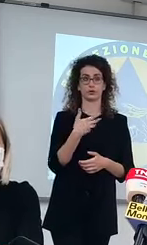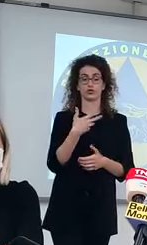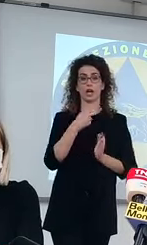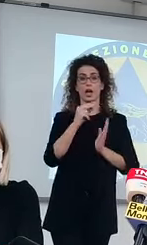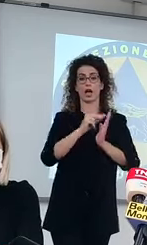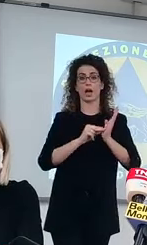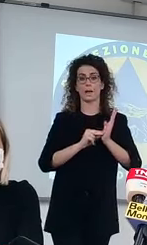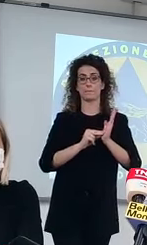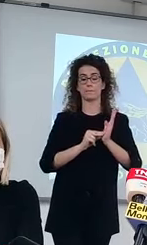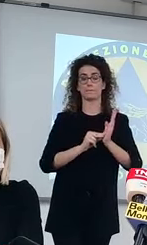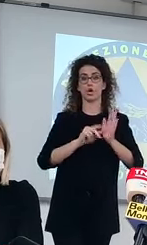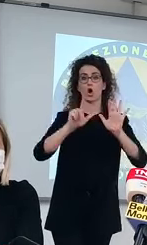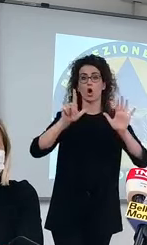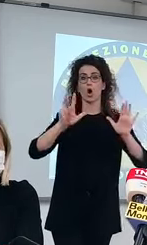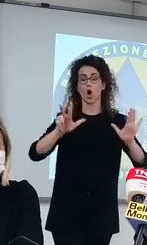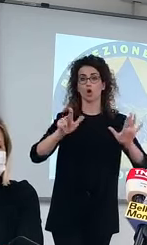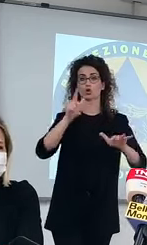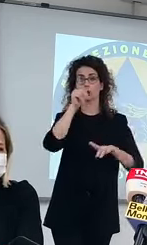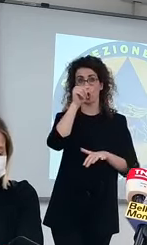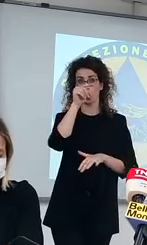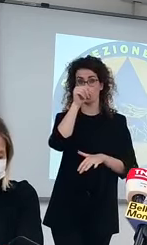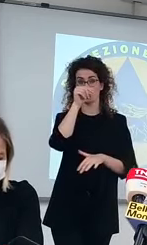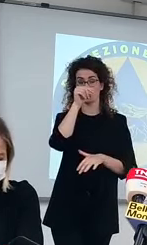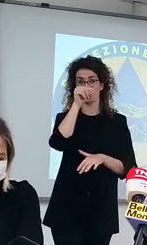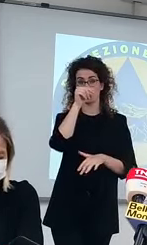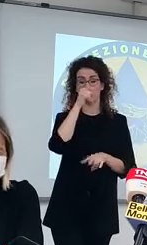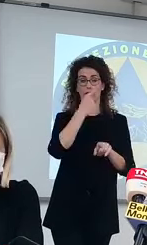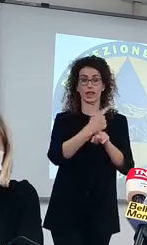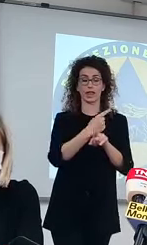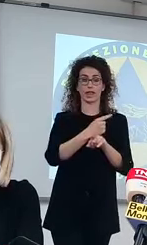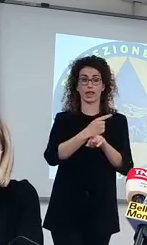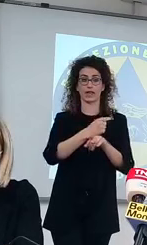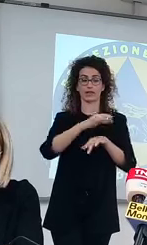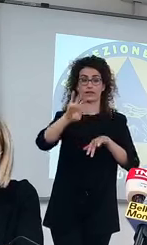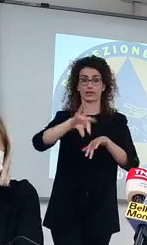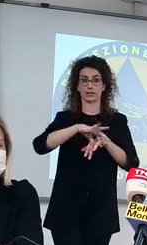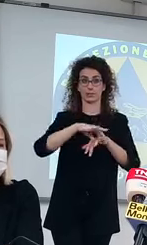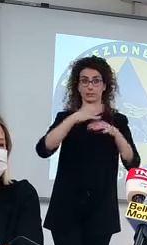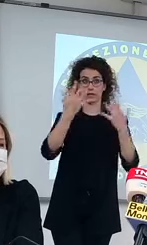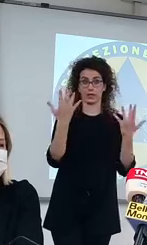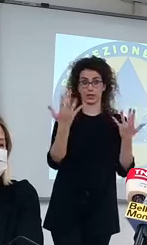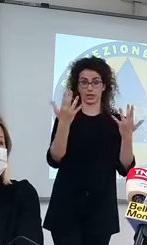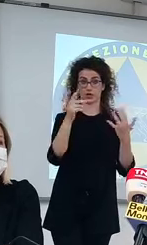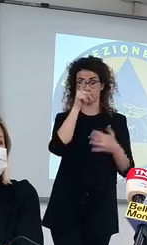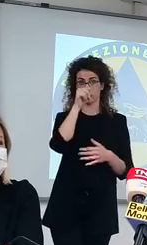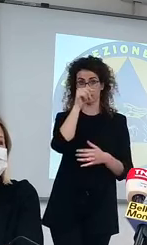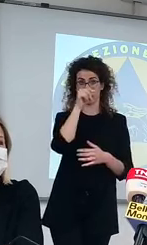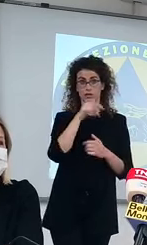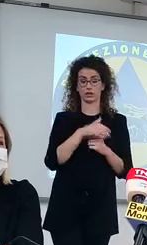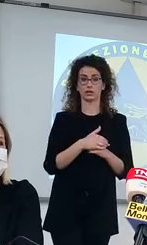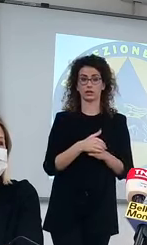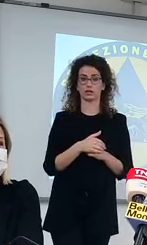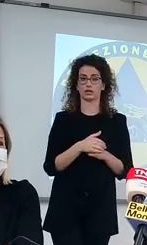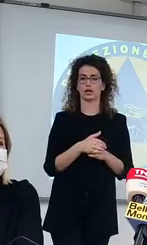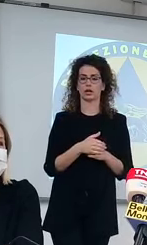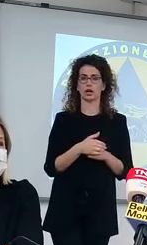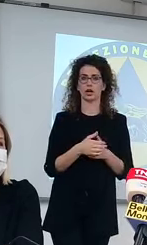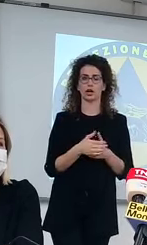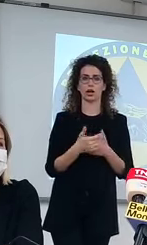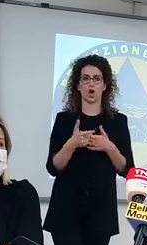l'appuntamento l'8 di luglio e doveva sposarsi il 10, non appena ho avuto